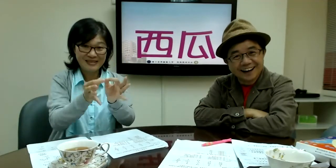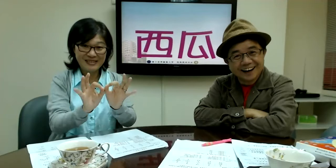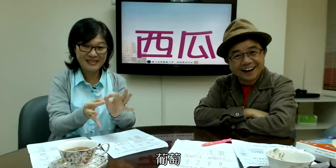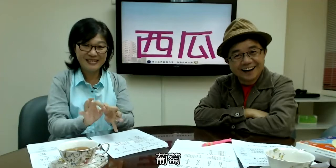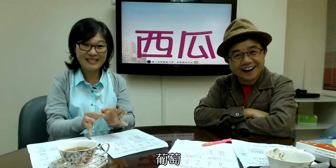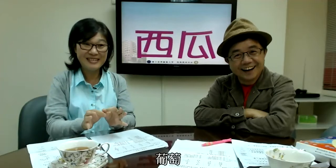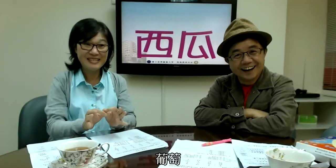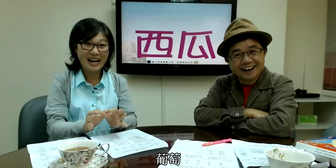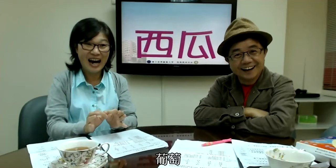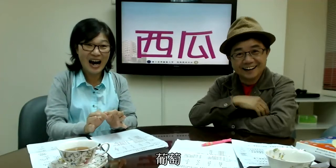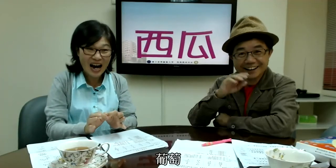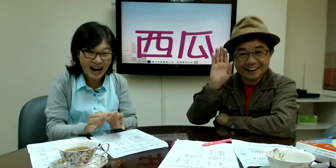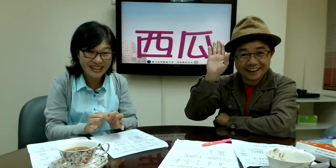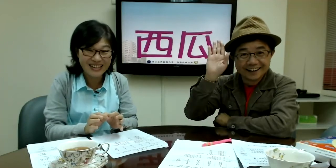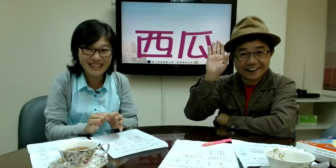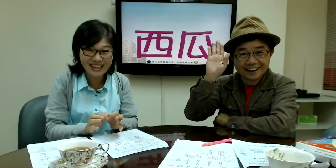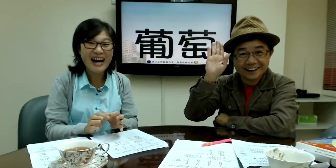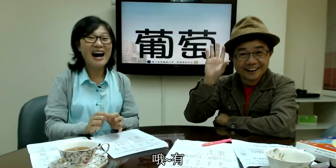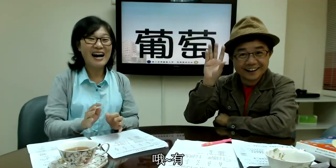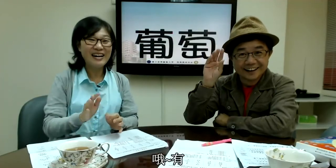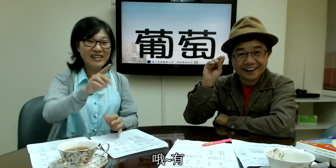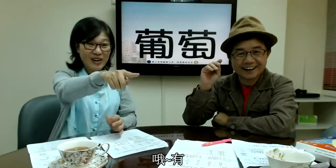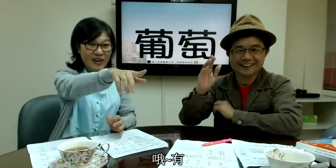葡萄， 第二，哦，有，